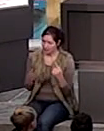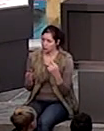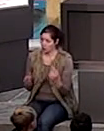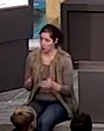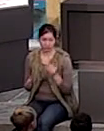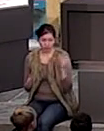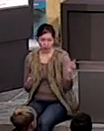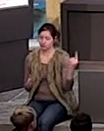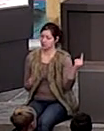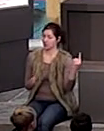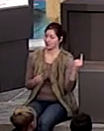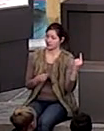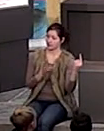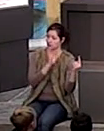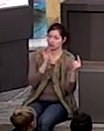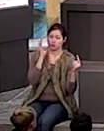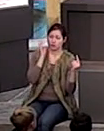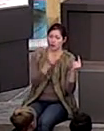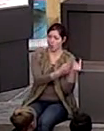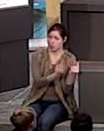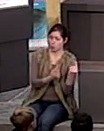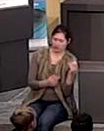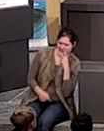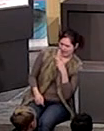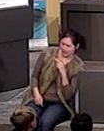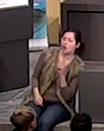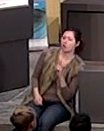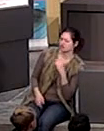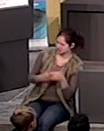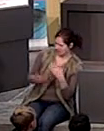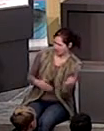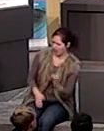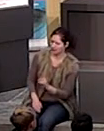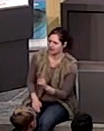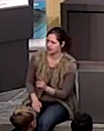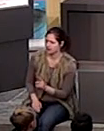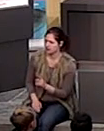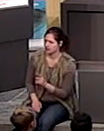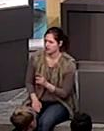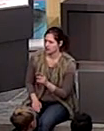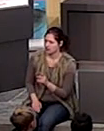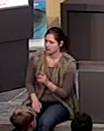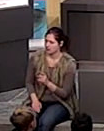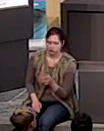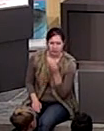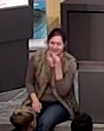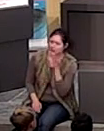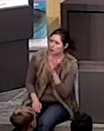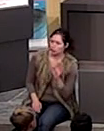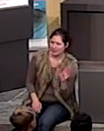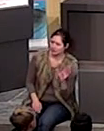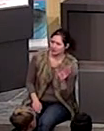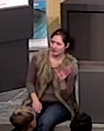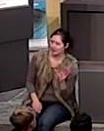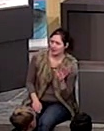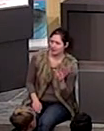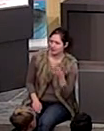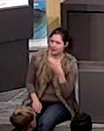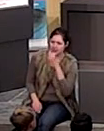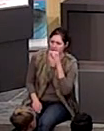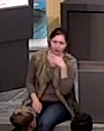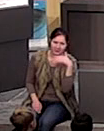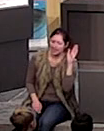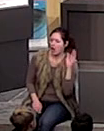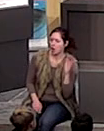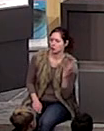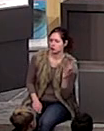een leraar, een meester of een juf is, die meekijkt en zegt wat is hier aan de hand. Maar dan hoeft die meester en die juf, die hoeft even niet meer de kantine uit en zijn koffie koud te laten worden